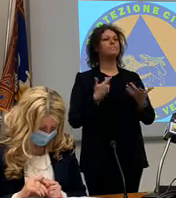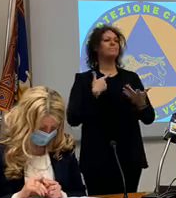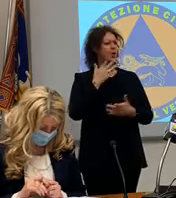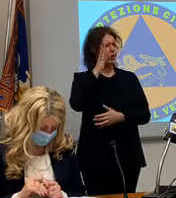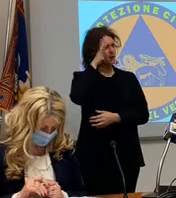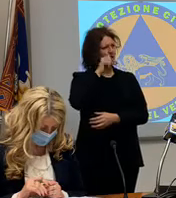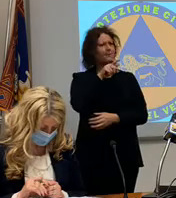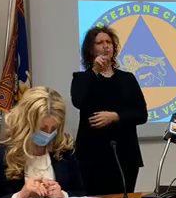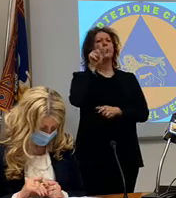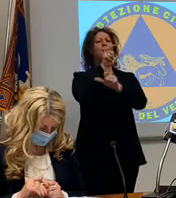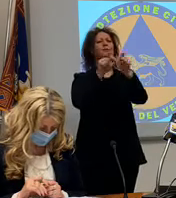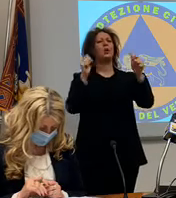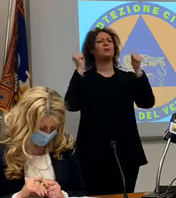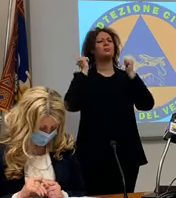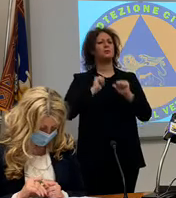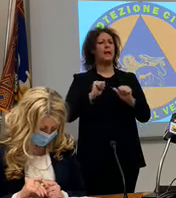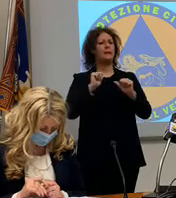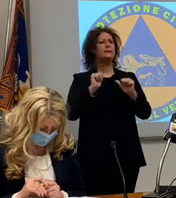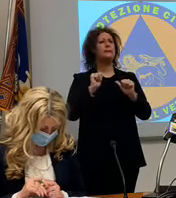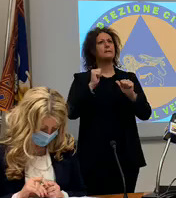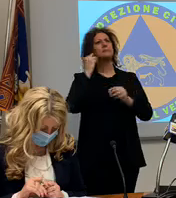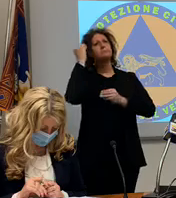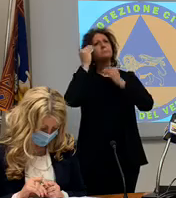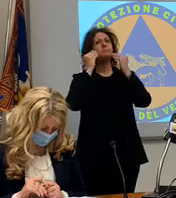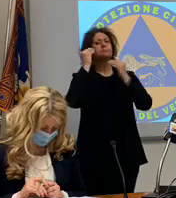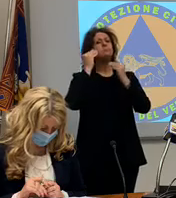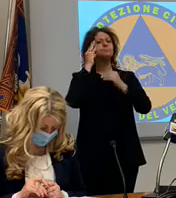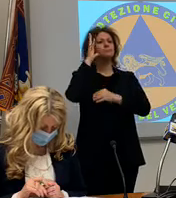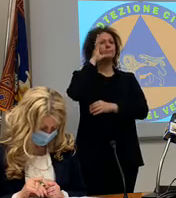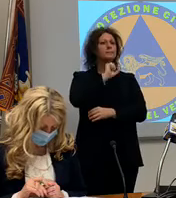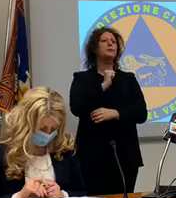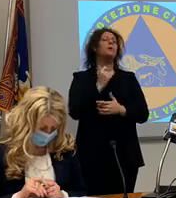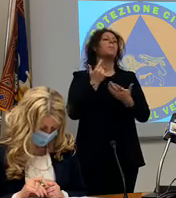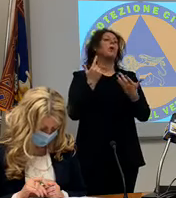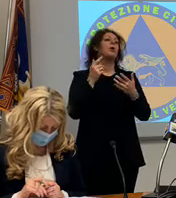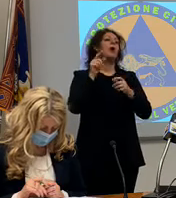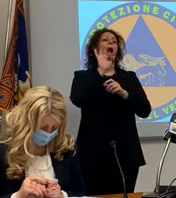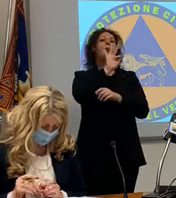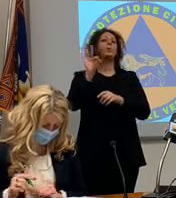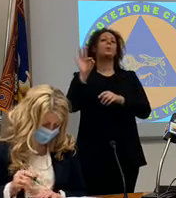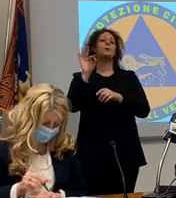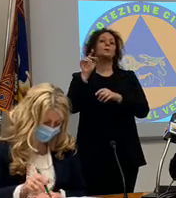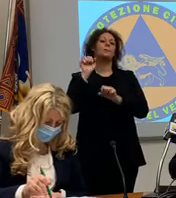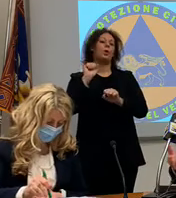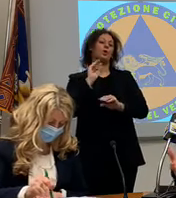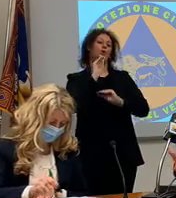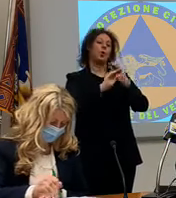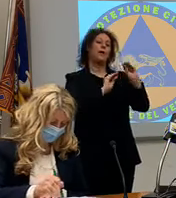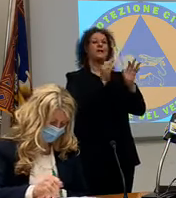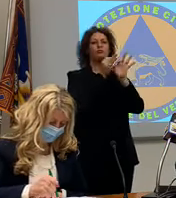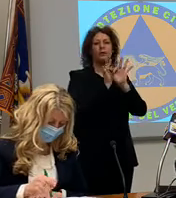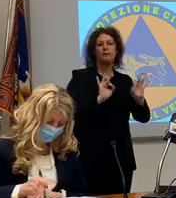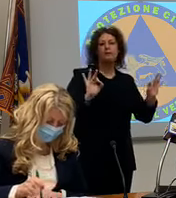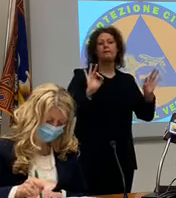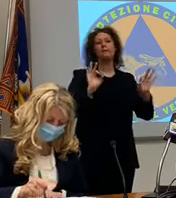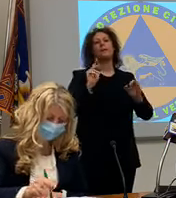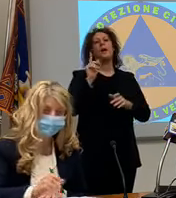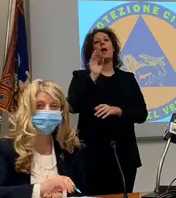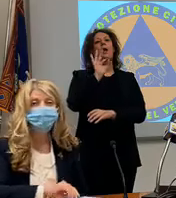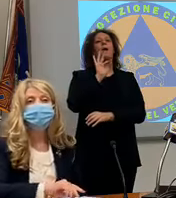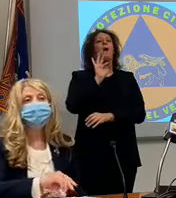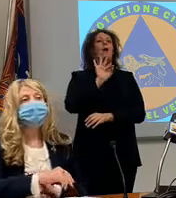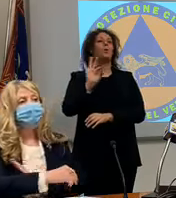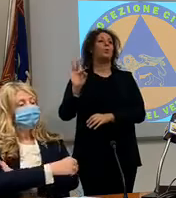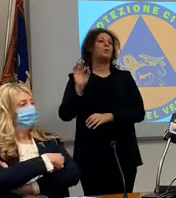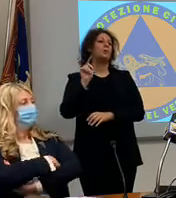cittadini che si pongono le questioni dopo le questioni le puoi porre in maniera Cortese civile e o le puoi porre anche in maniera estrema poi uno fa come